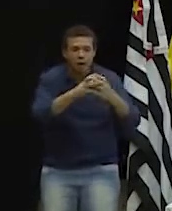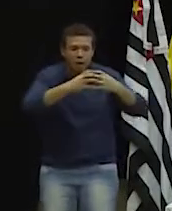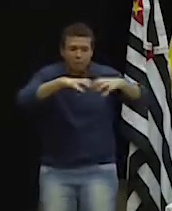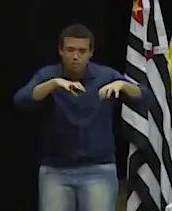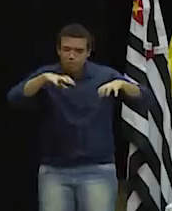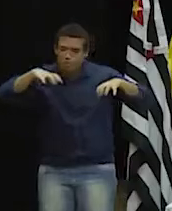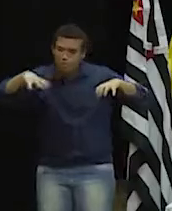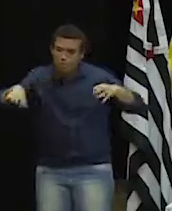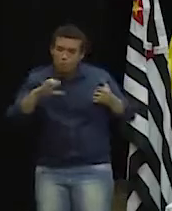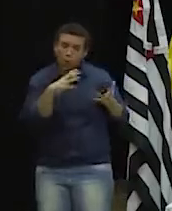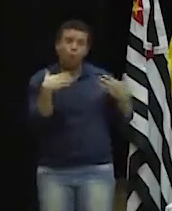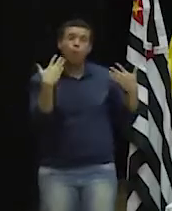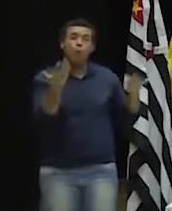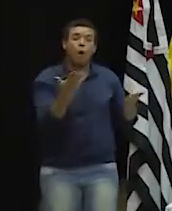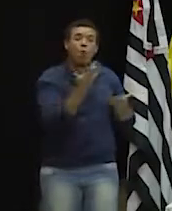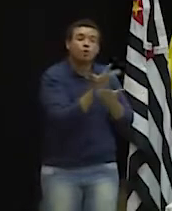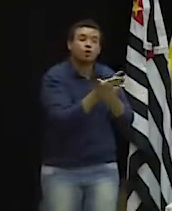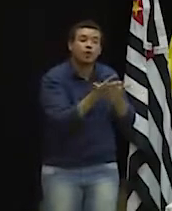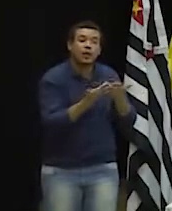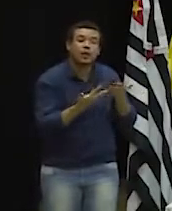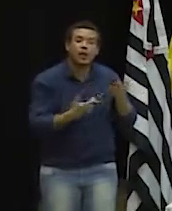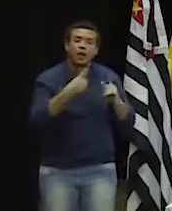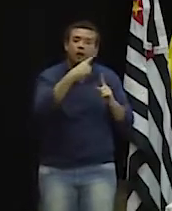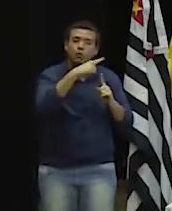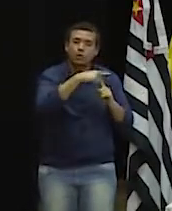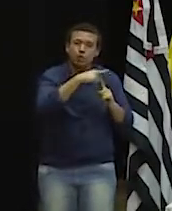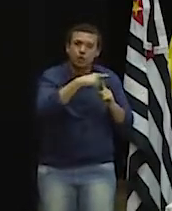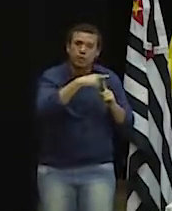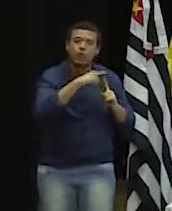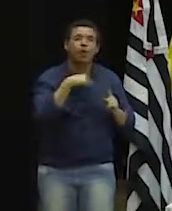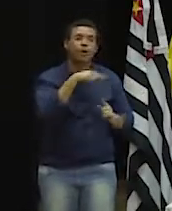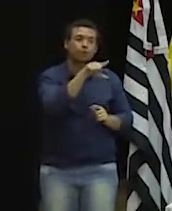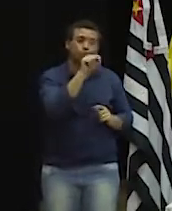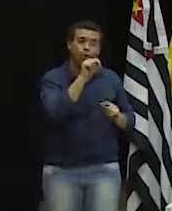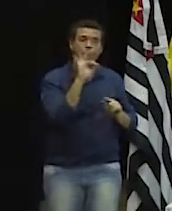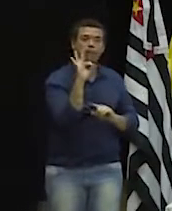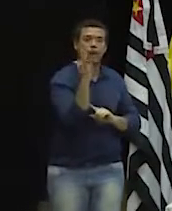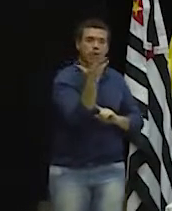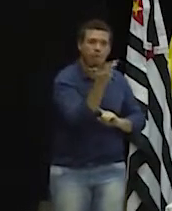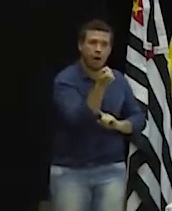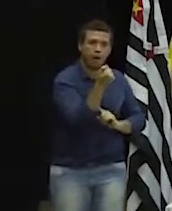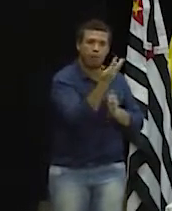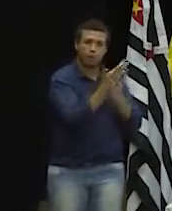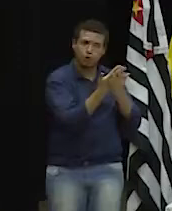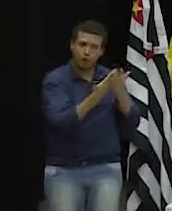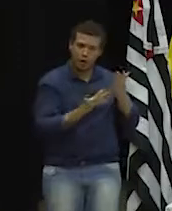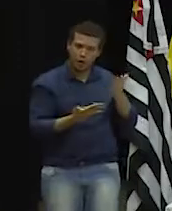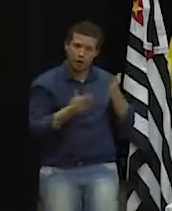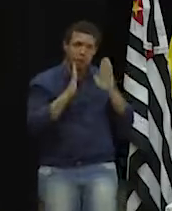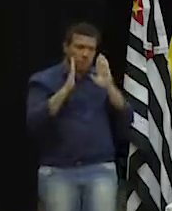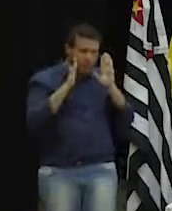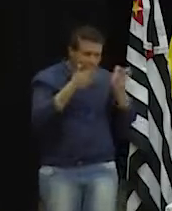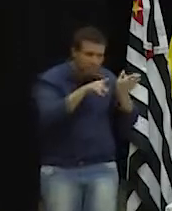comum? Então, eu separei em algumas categorias por gêneros, por tipos, né? O gênero fábula.